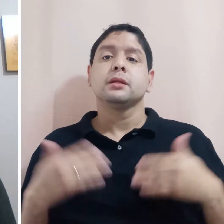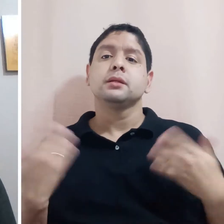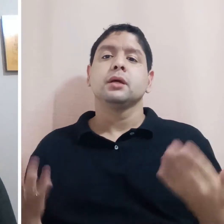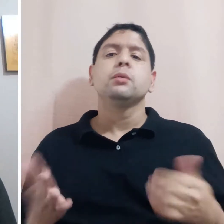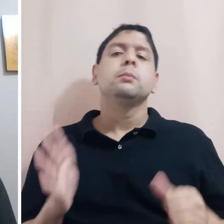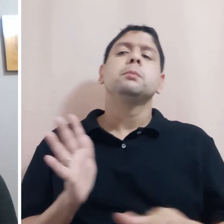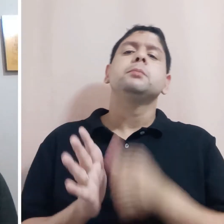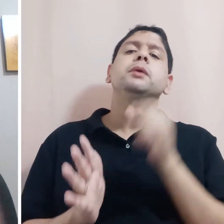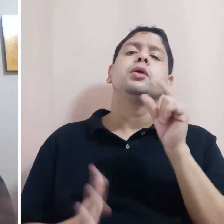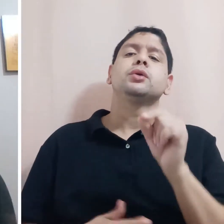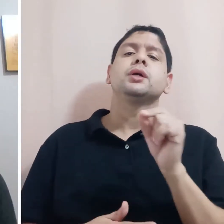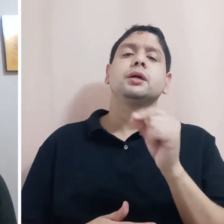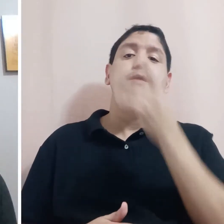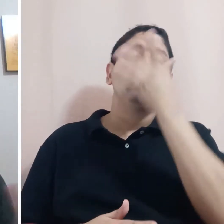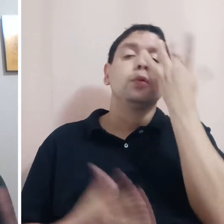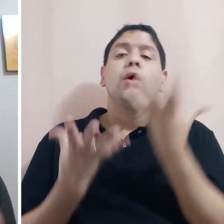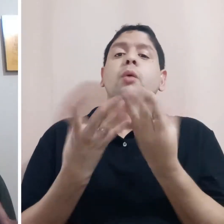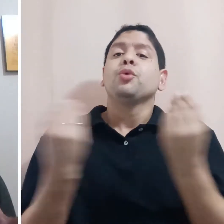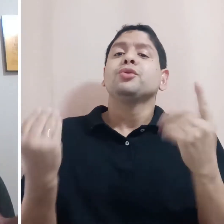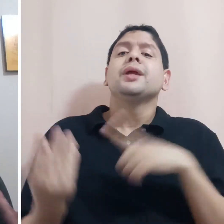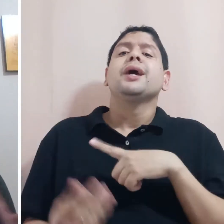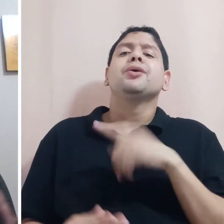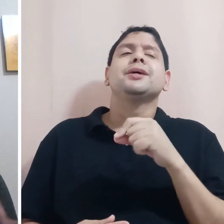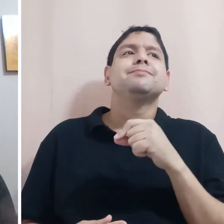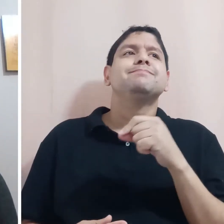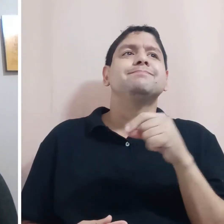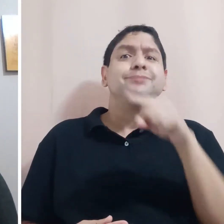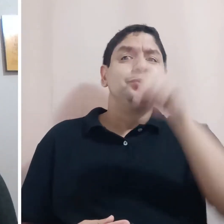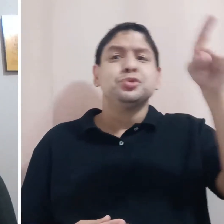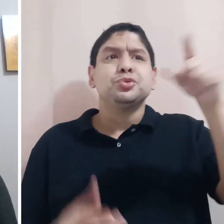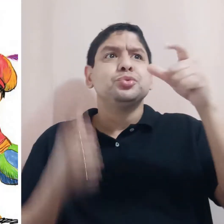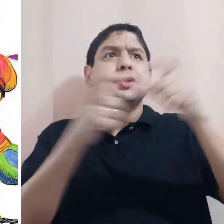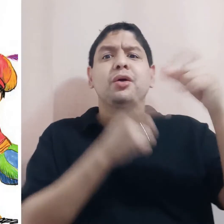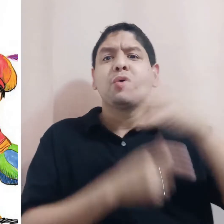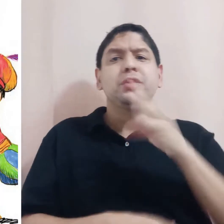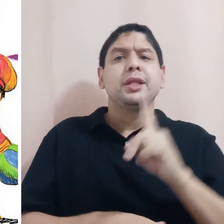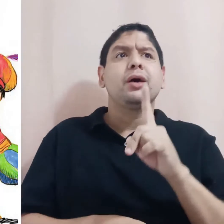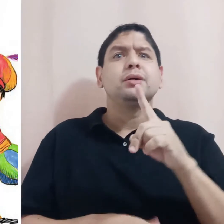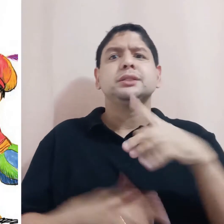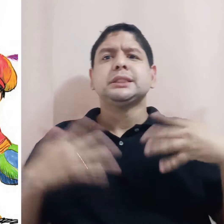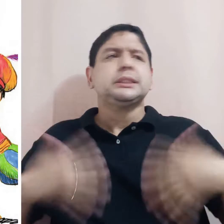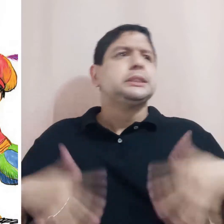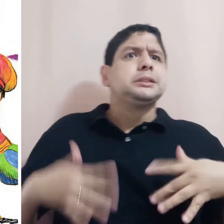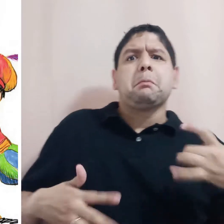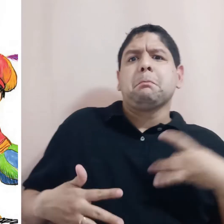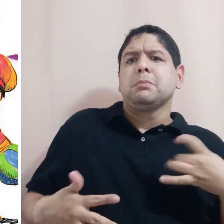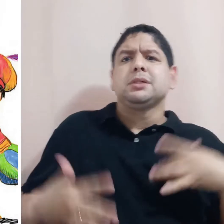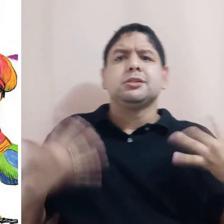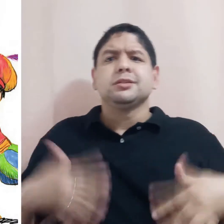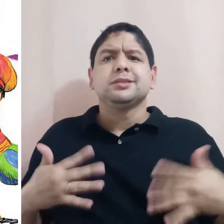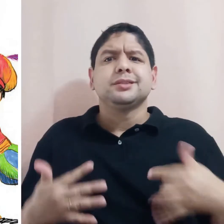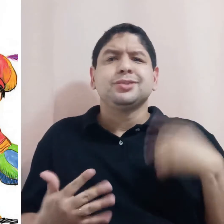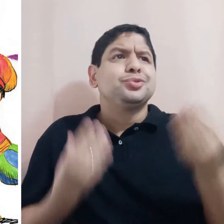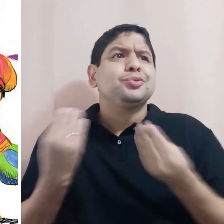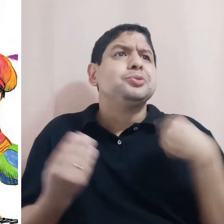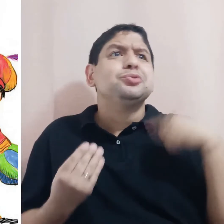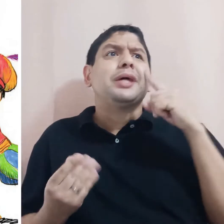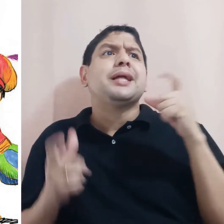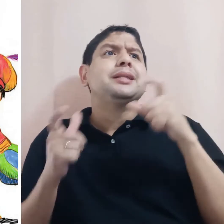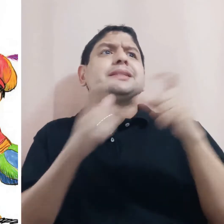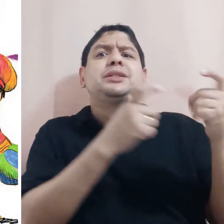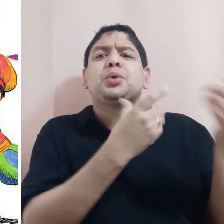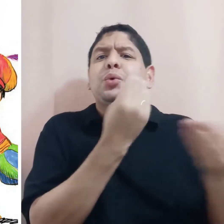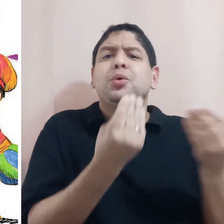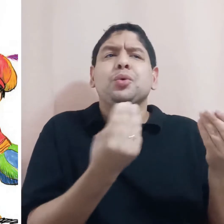viagens pelo oceano. Primeira coisa assim, primeiro era o medo do desconhecido. Como eu disse a vocês, eles